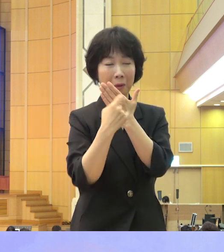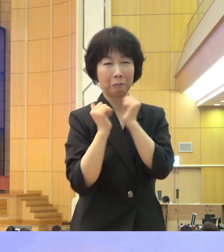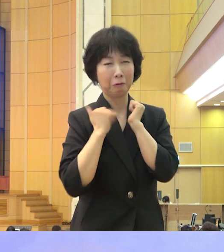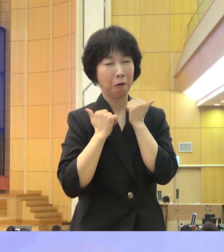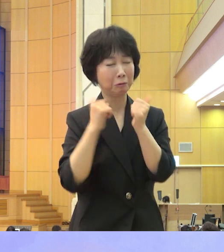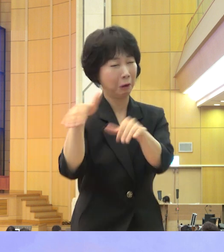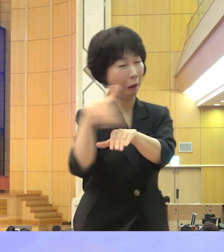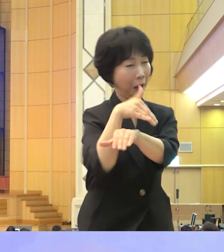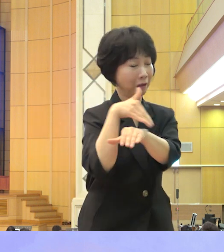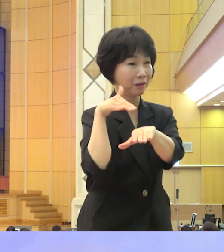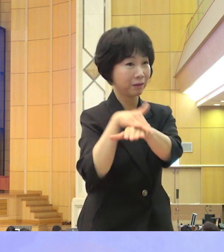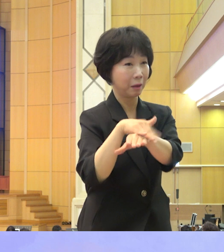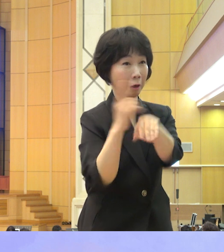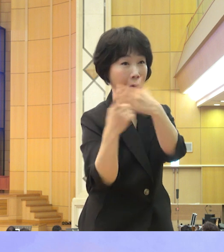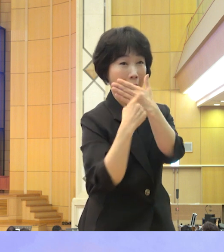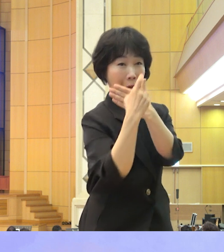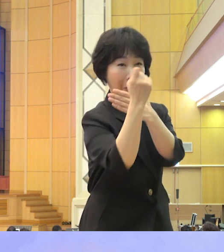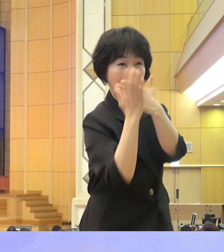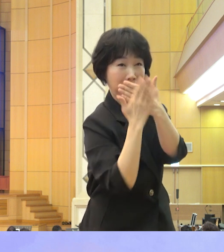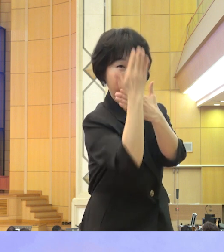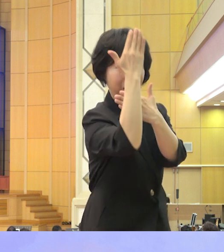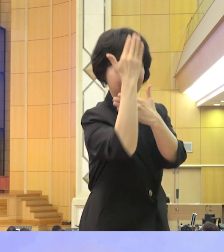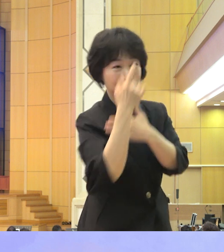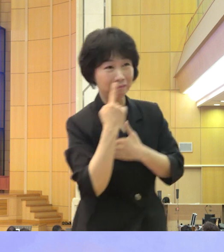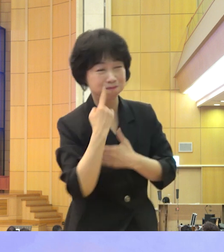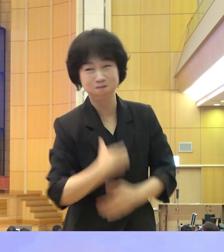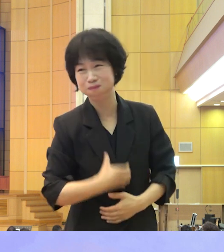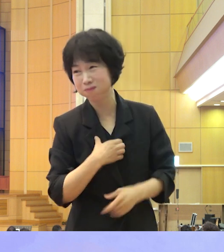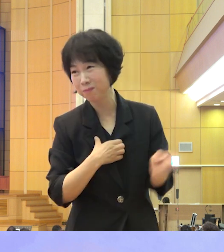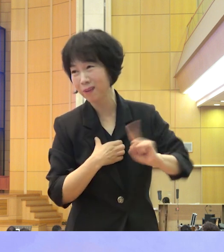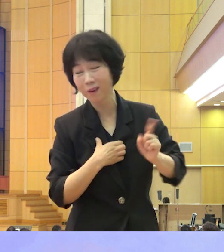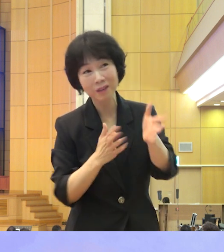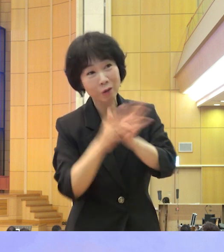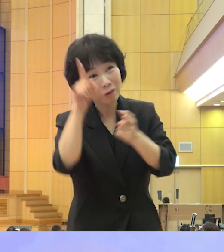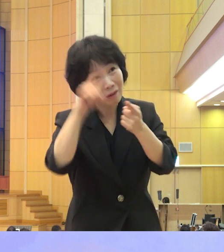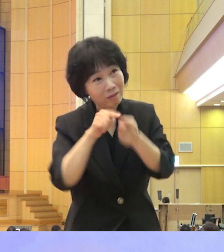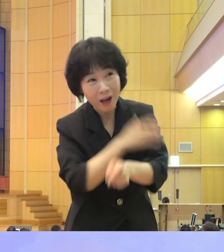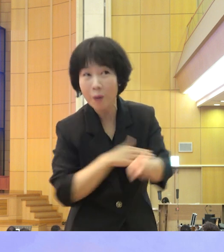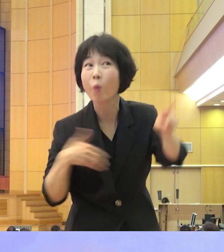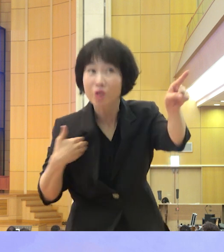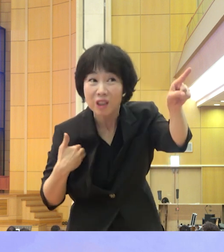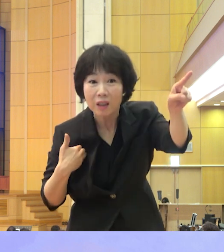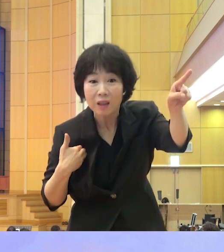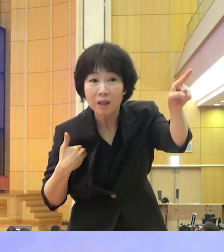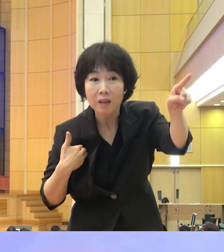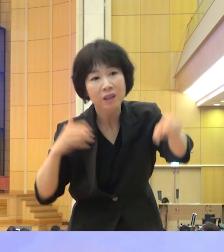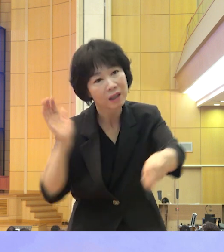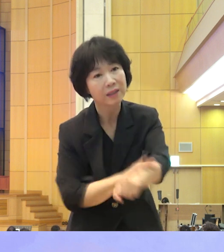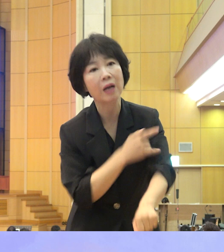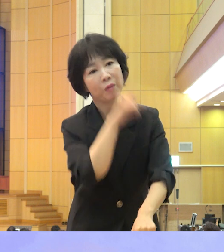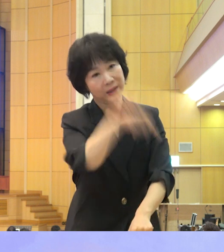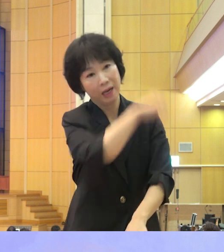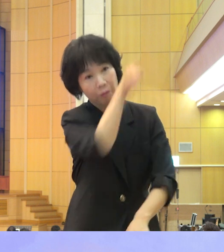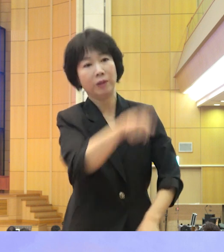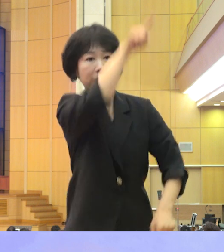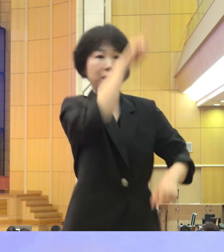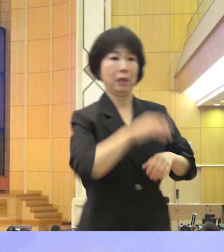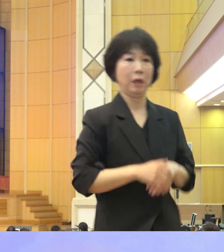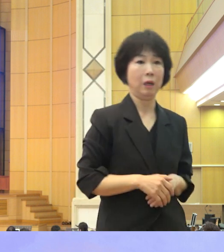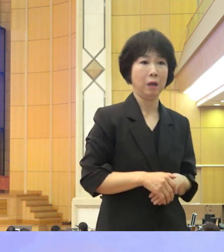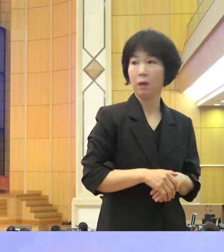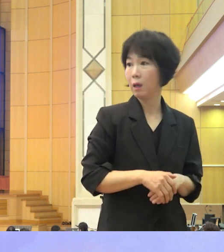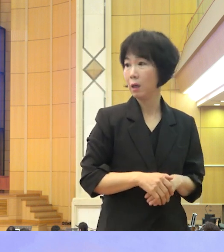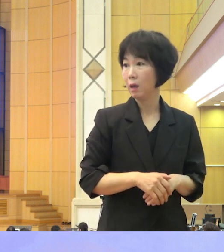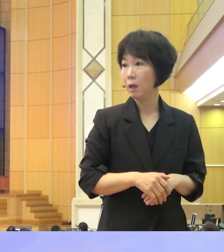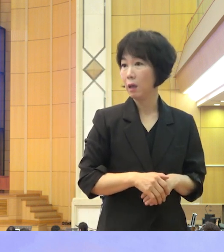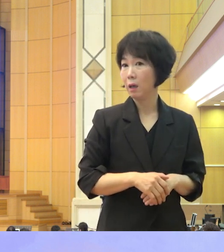보면 하나님께서 책망하시기를 너희는 하나님의 성전 마당만 밟고 왔다 갔다